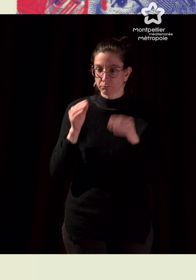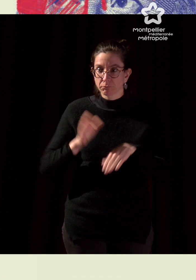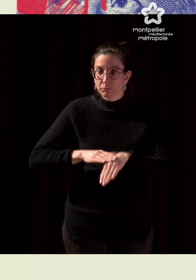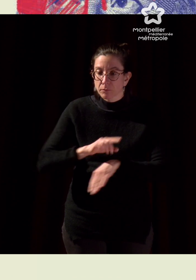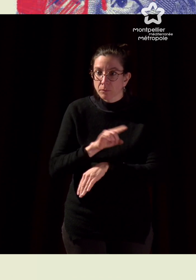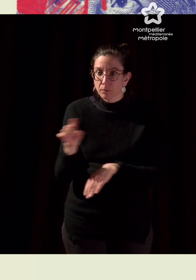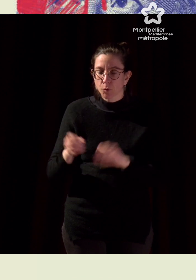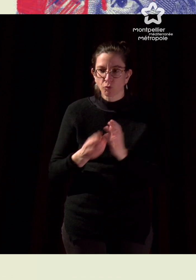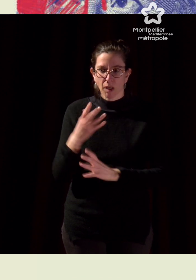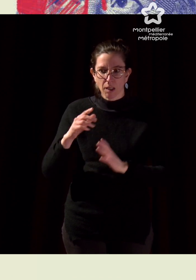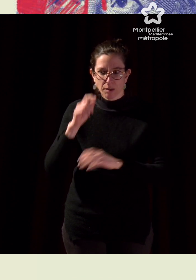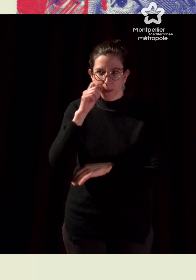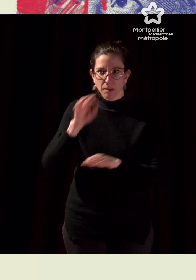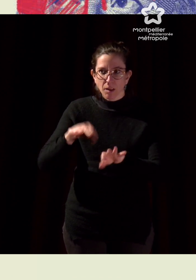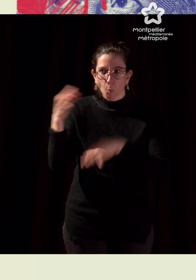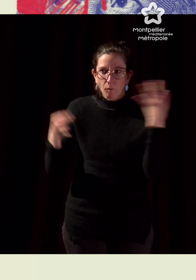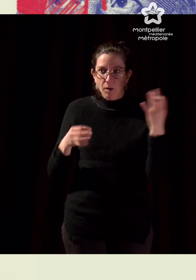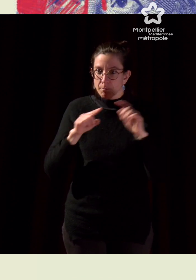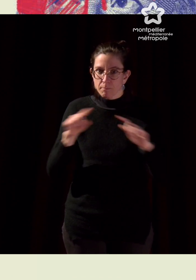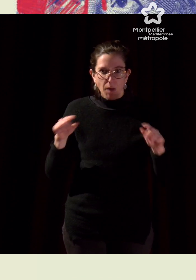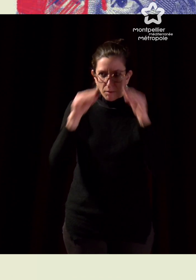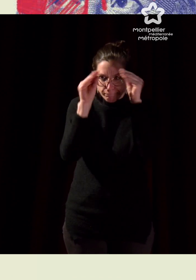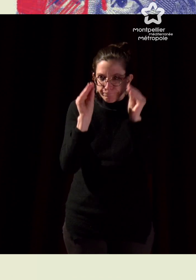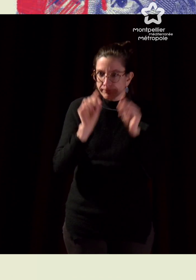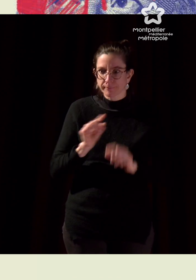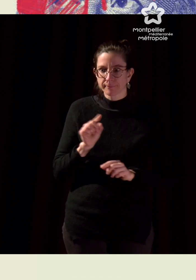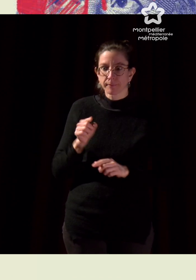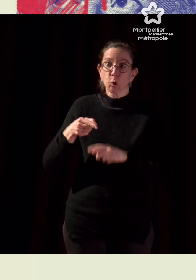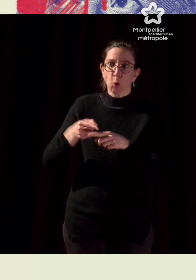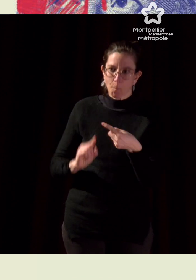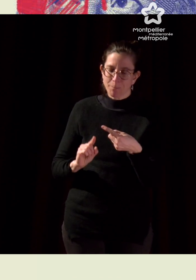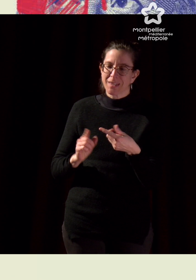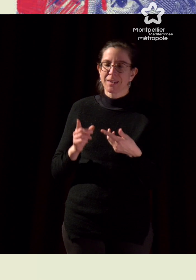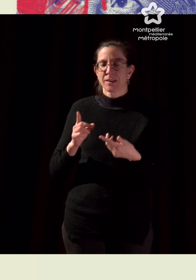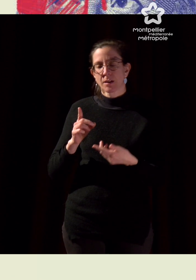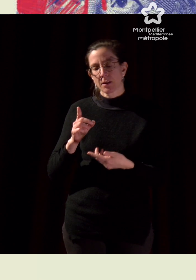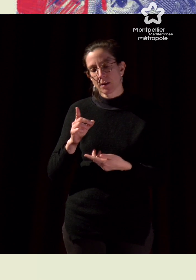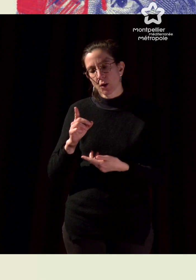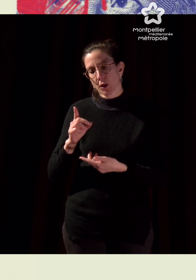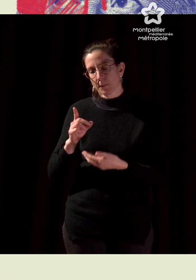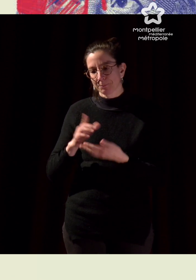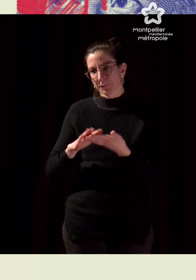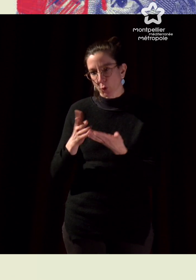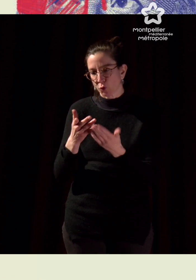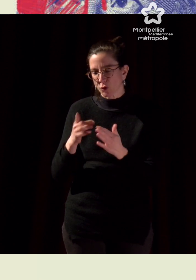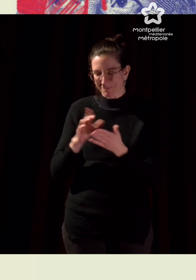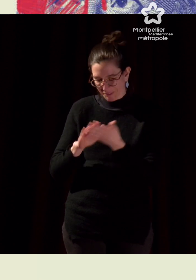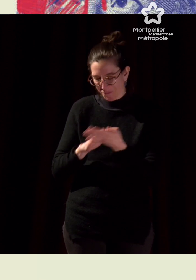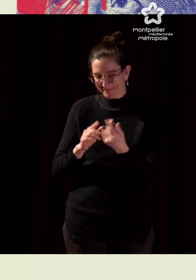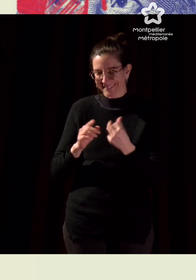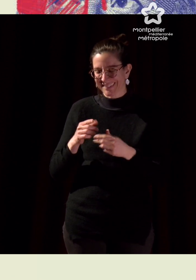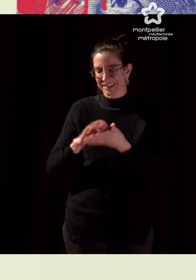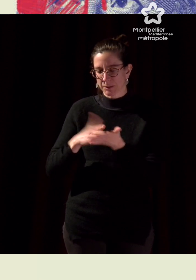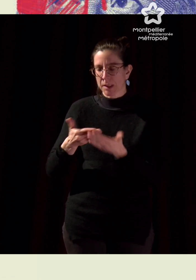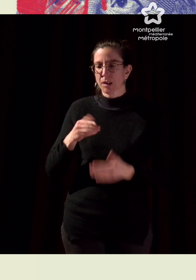nouvelle espèce. C'est pas un Néandertalien, c'est ce qu'on appelle un Denisovien, du nom de la grotte, où il a